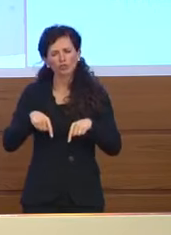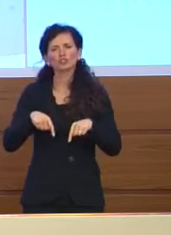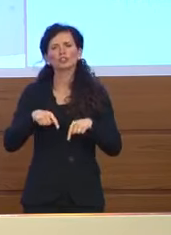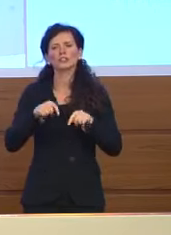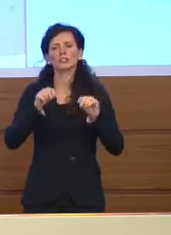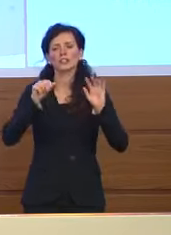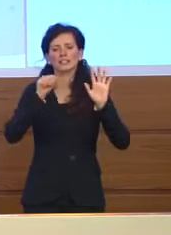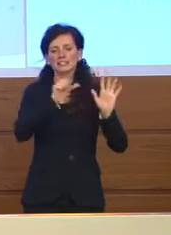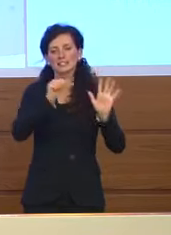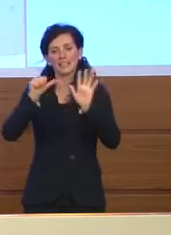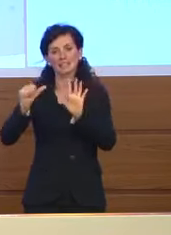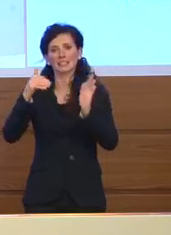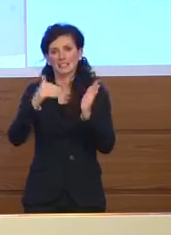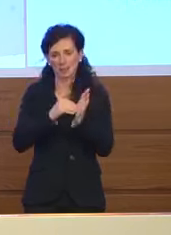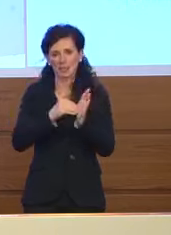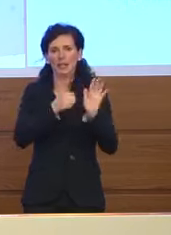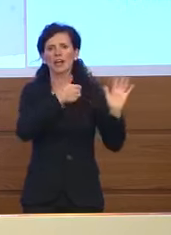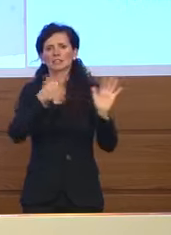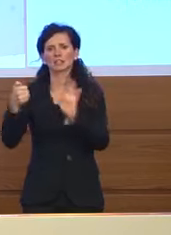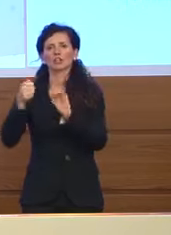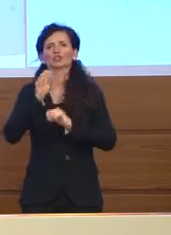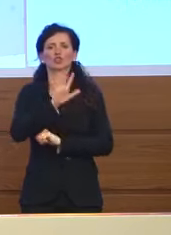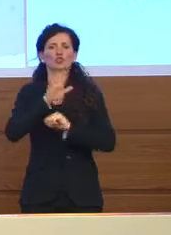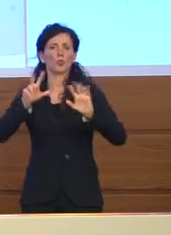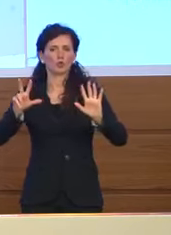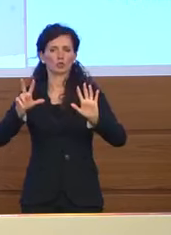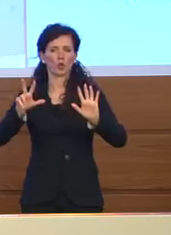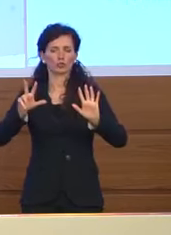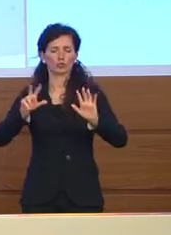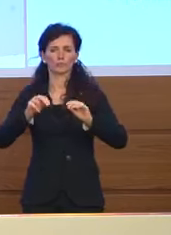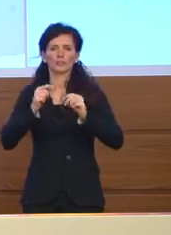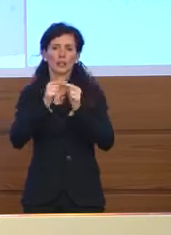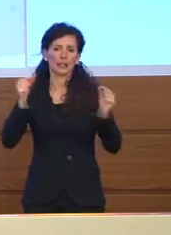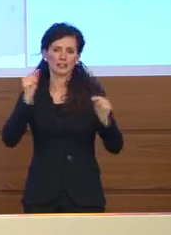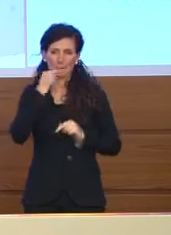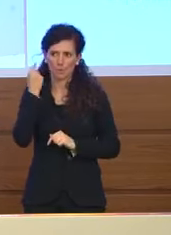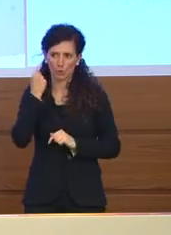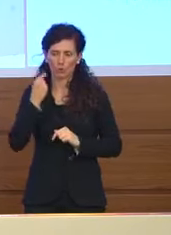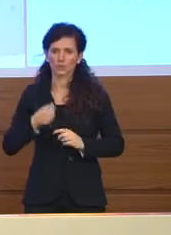60 6658 tamponi